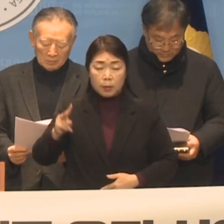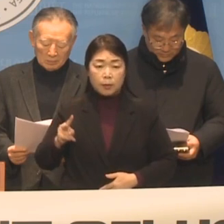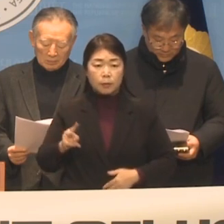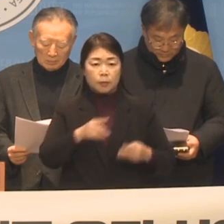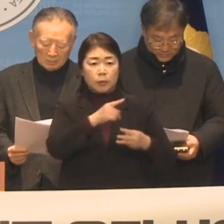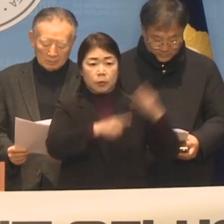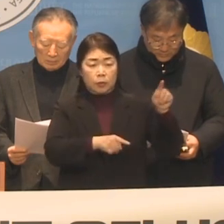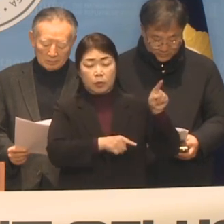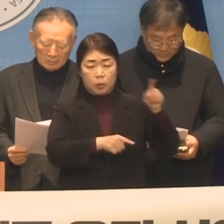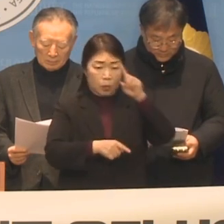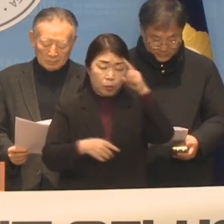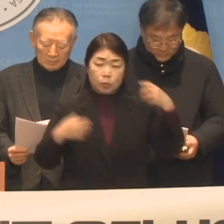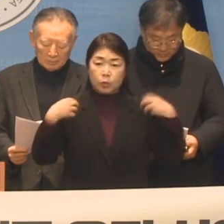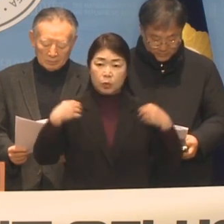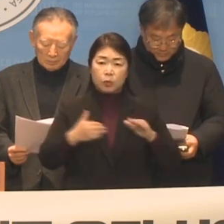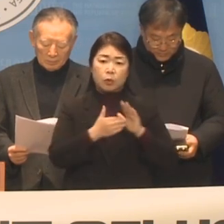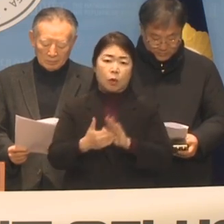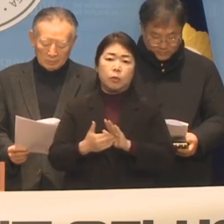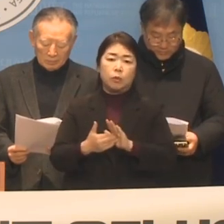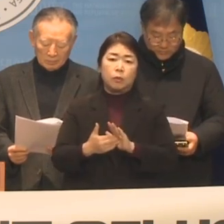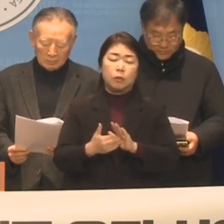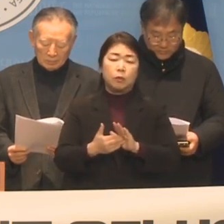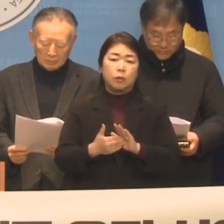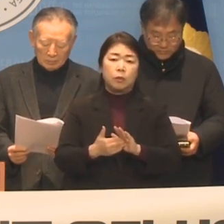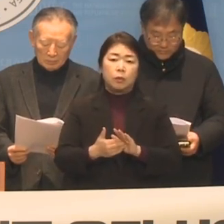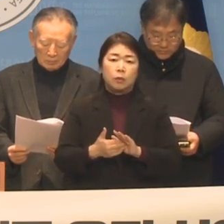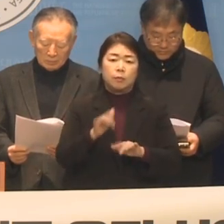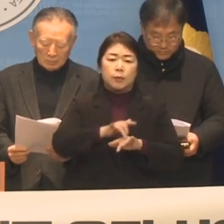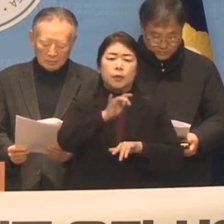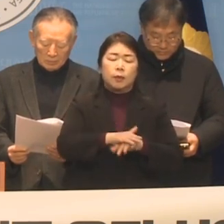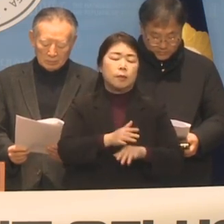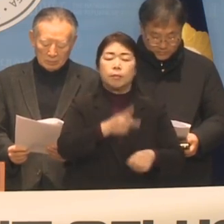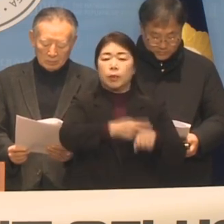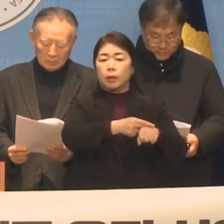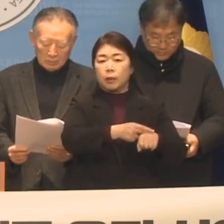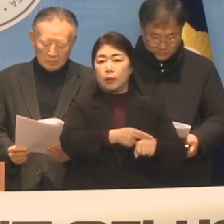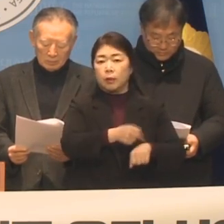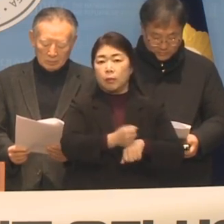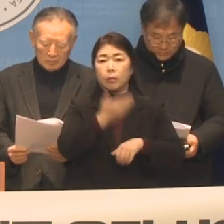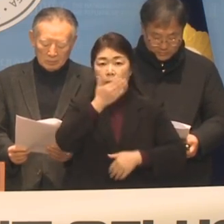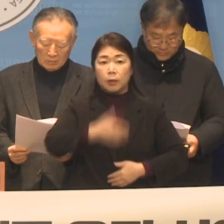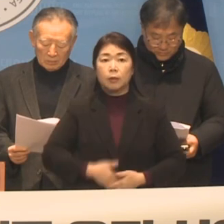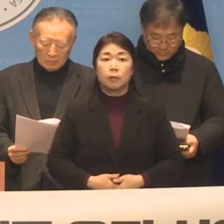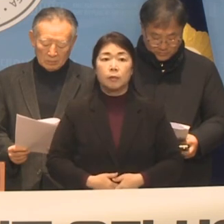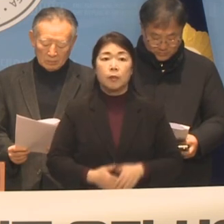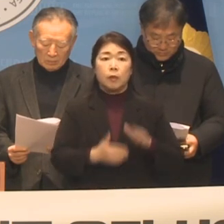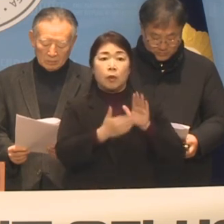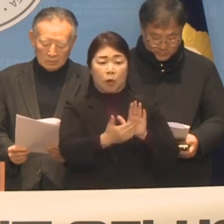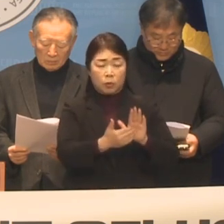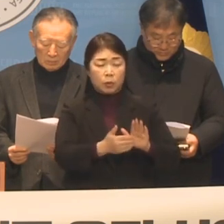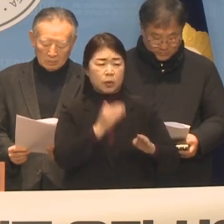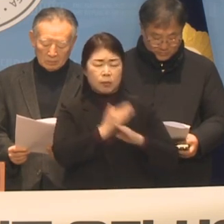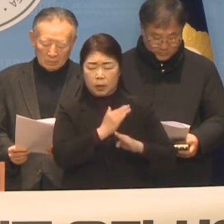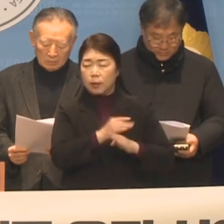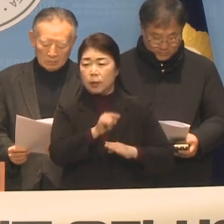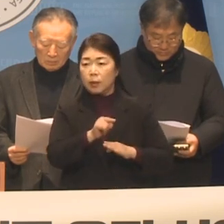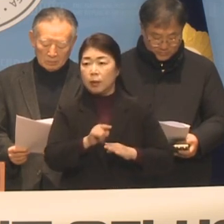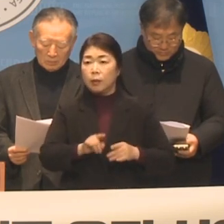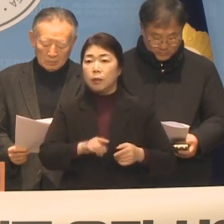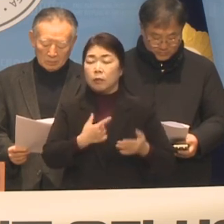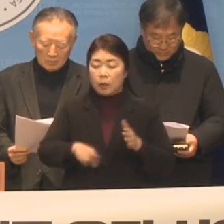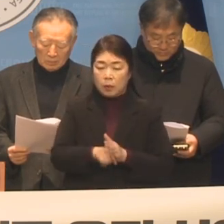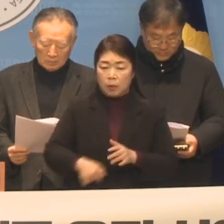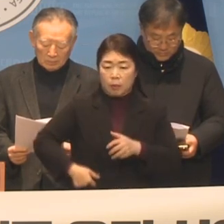정부의 거부권 행사를 멈춰 세우고 거부권을 거부하는 연대가 비로소 가능할 수 있을